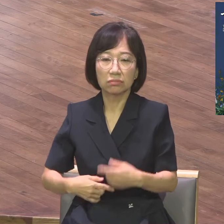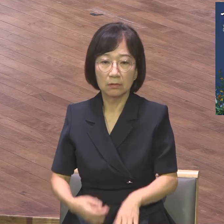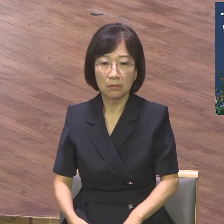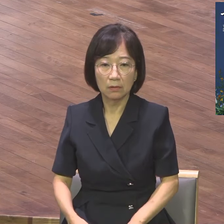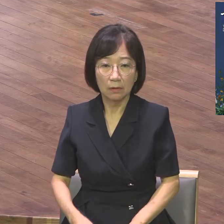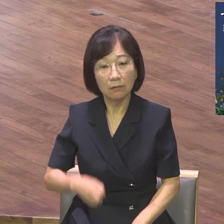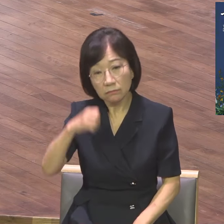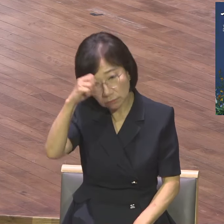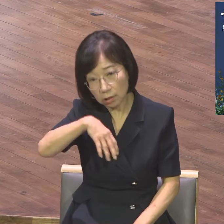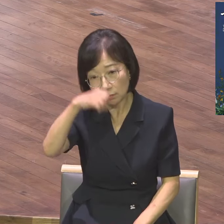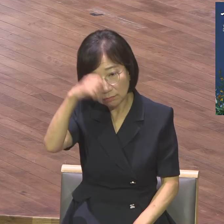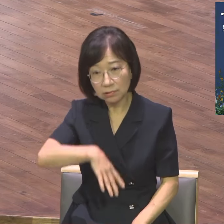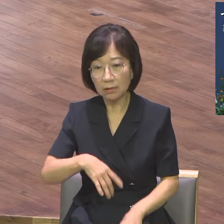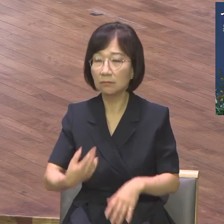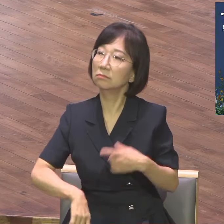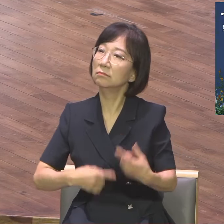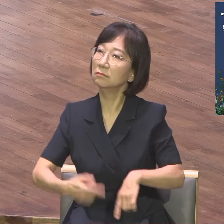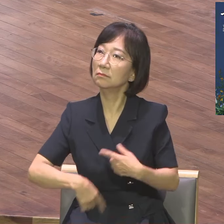없네. 감각이